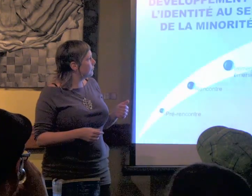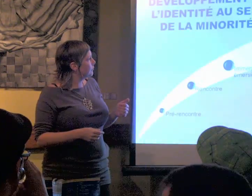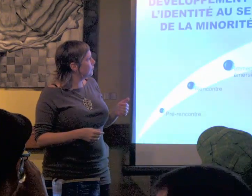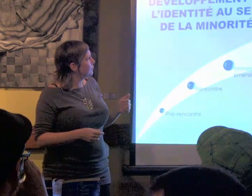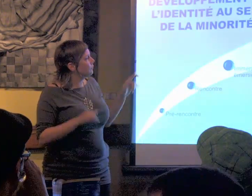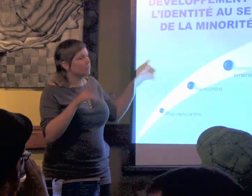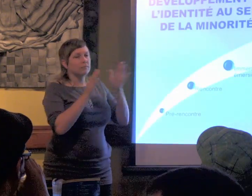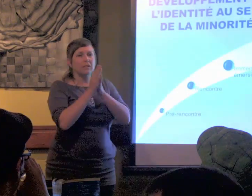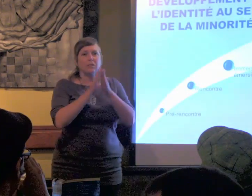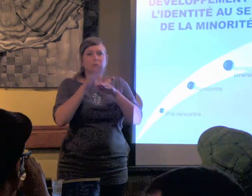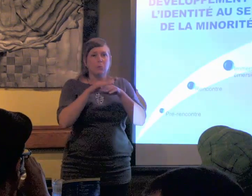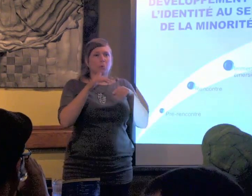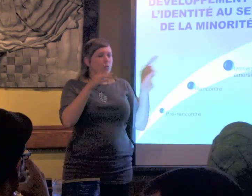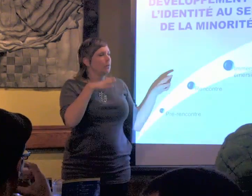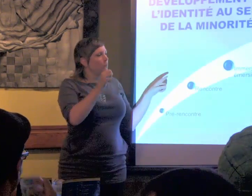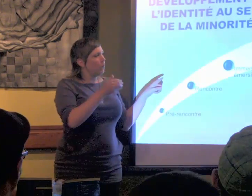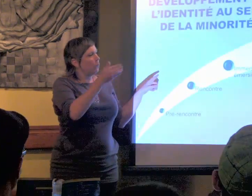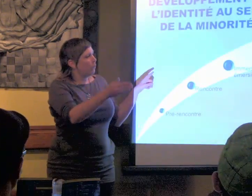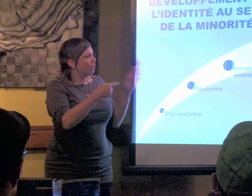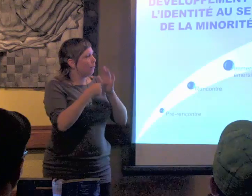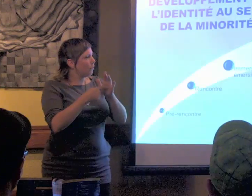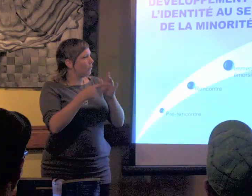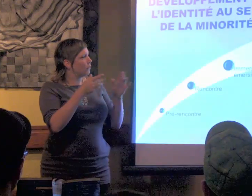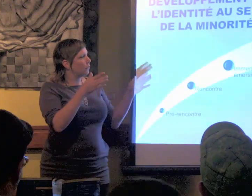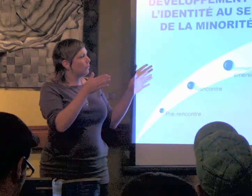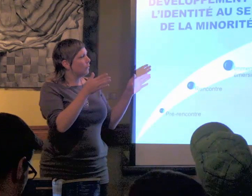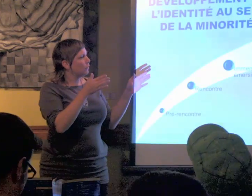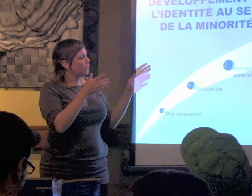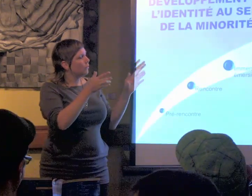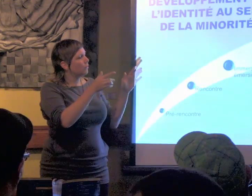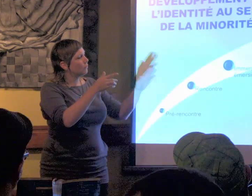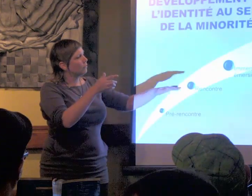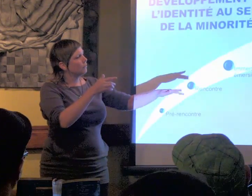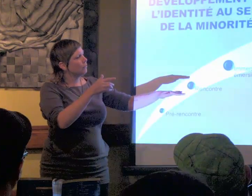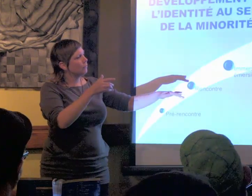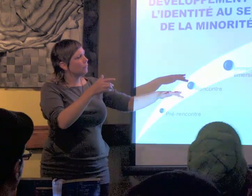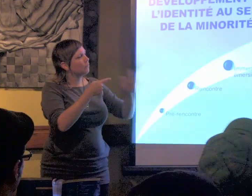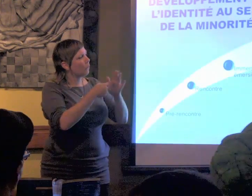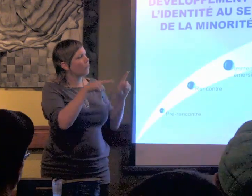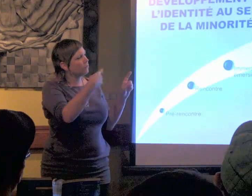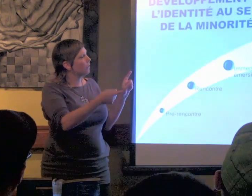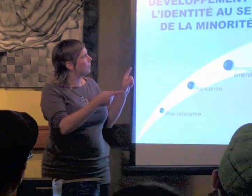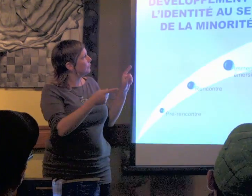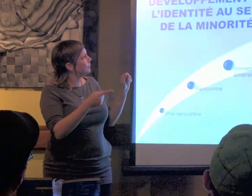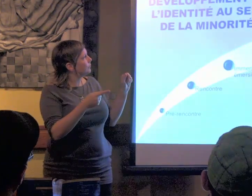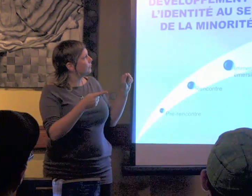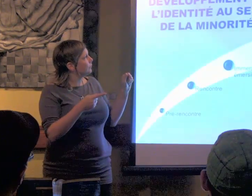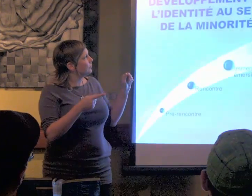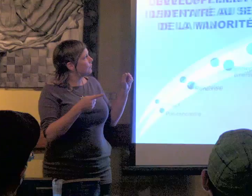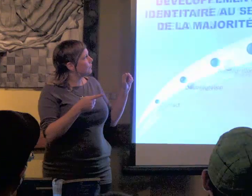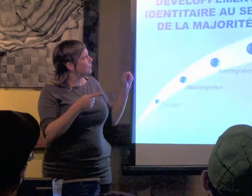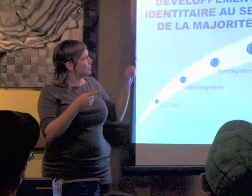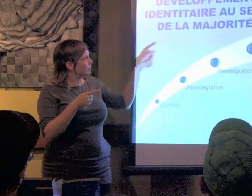pour un petit peu plus tard. Je vais juste passer à la prochaine acétate, en fait. Est-ce que tu peux passer à l'autre aussi, s'il te plaît? Annie, s'il te plaît, est-ce que tu peux passer à